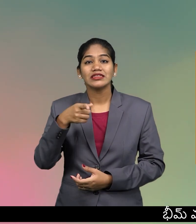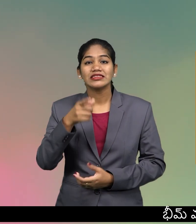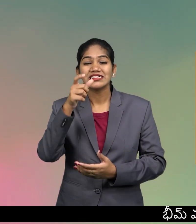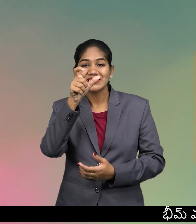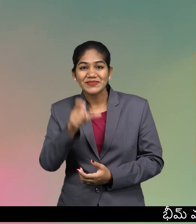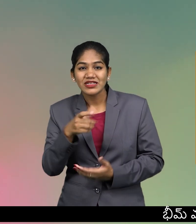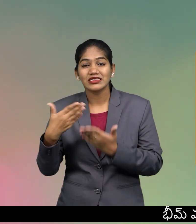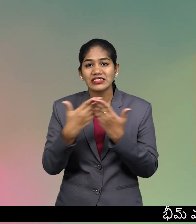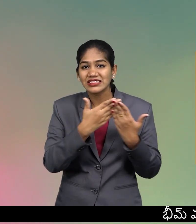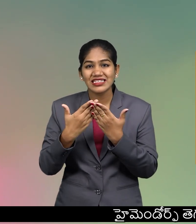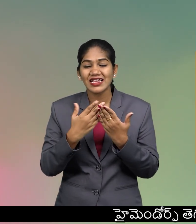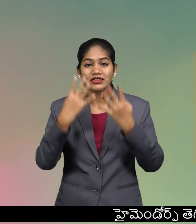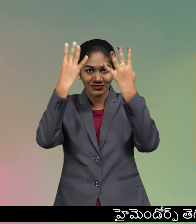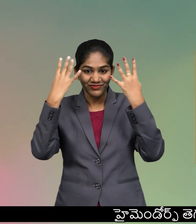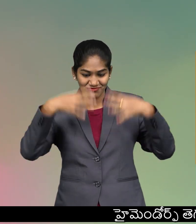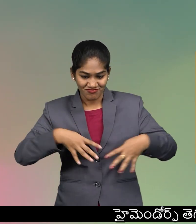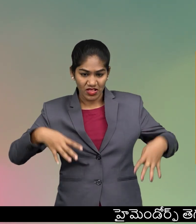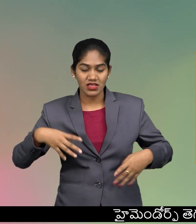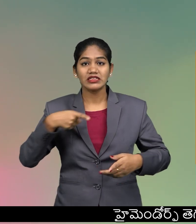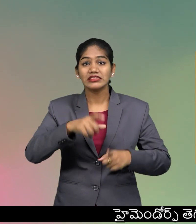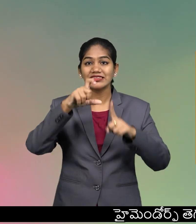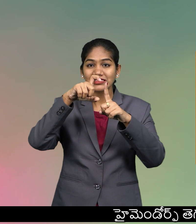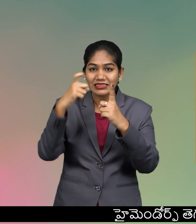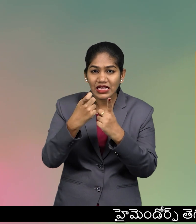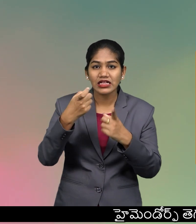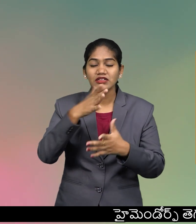భీం మరణం తర్వాత హైమెండోర్ఫ్ తెగను అధ్యయనం చేశాడు.